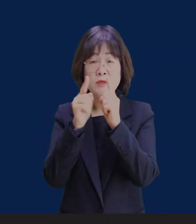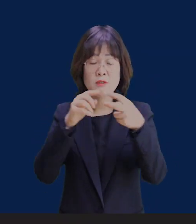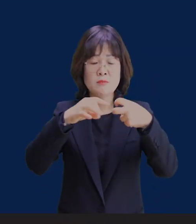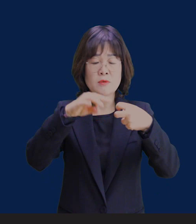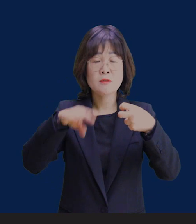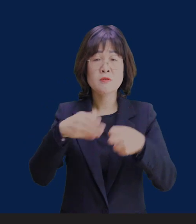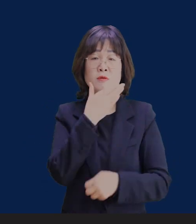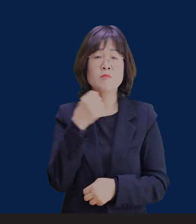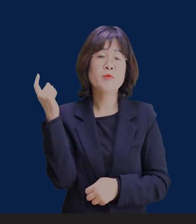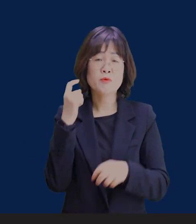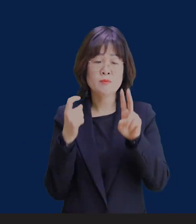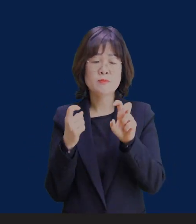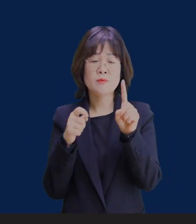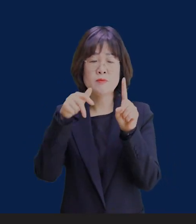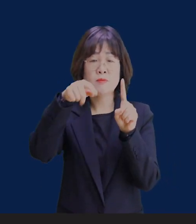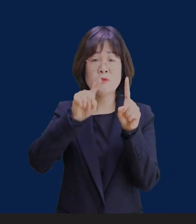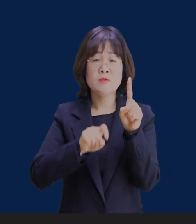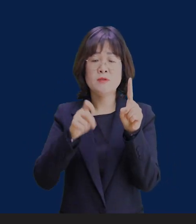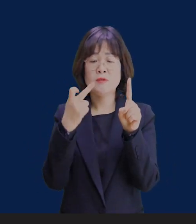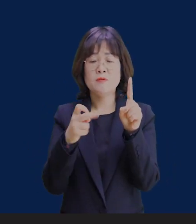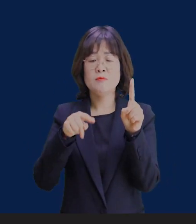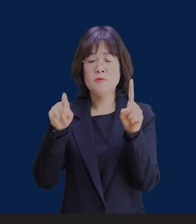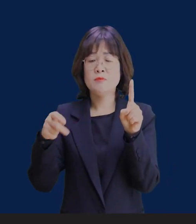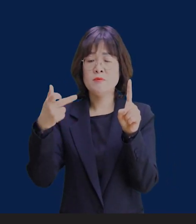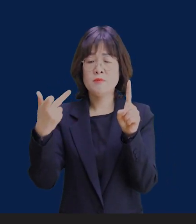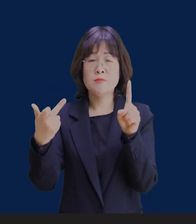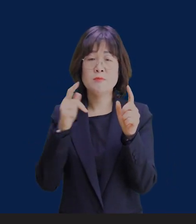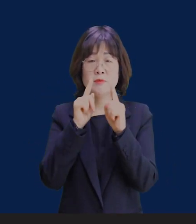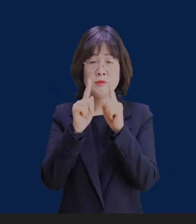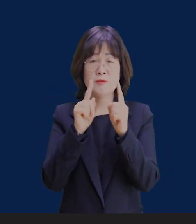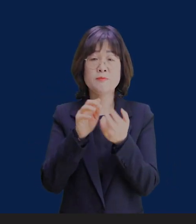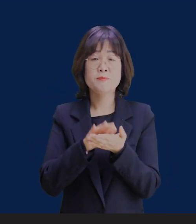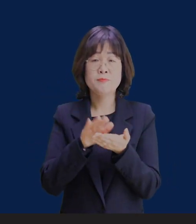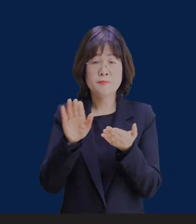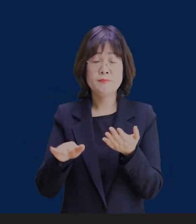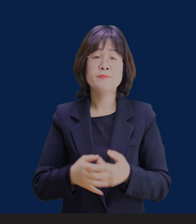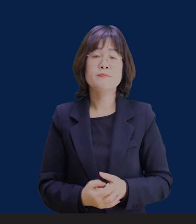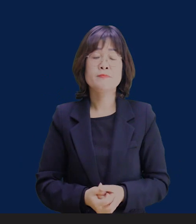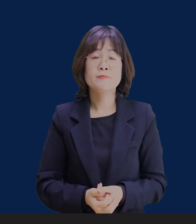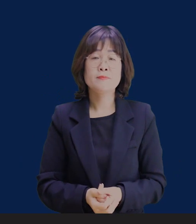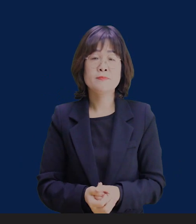하나님의 말씀은 마태복음 21장 12절에서 17절입니다.